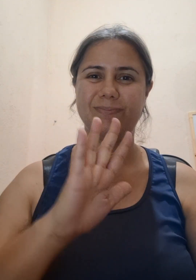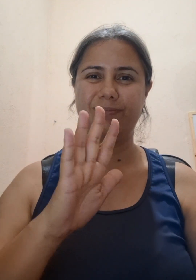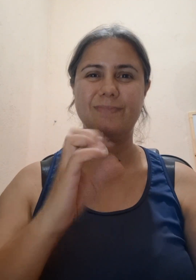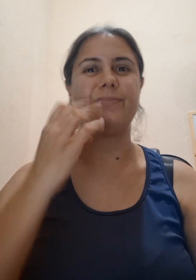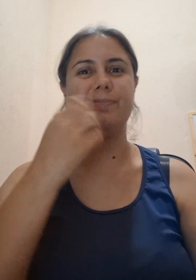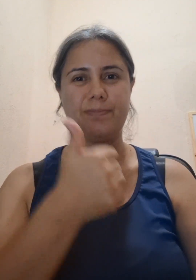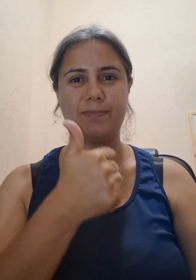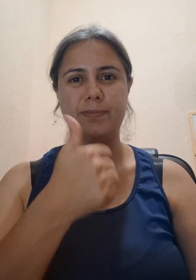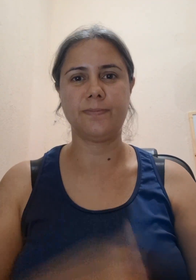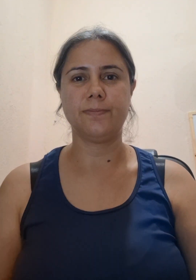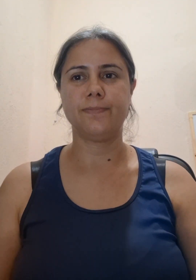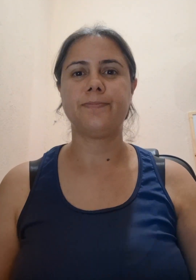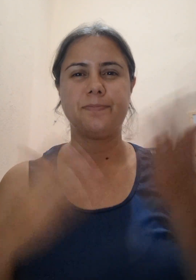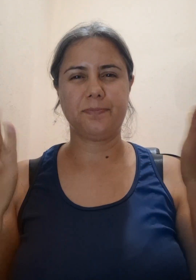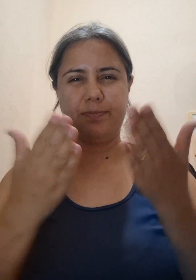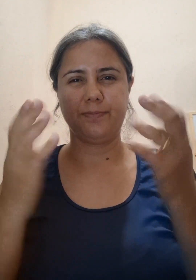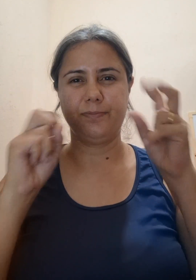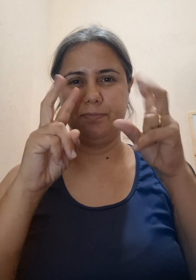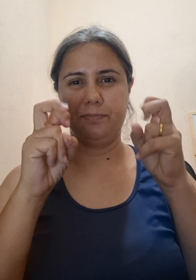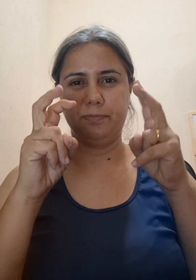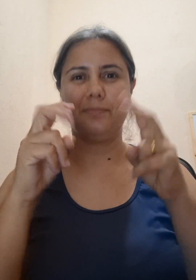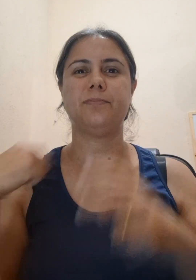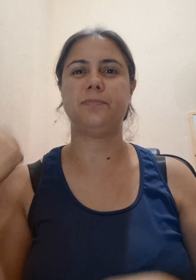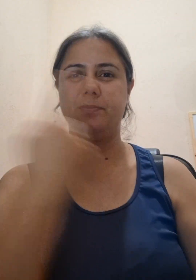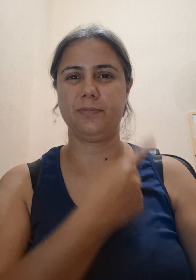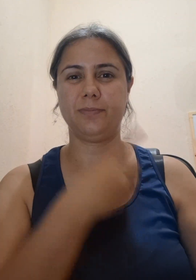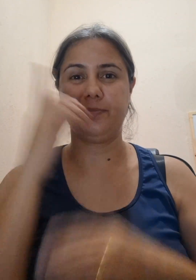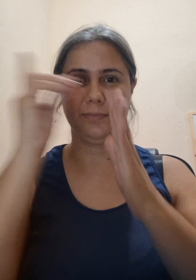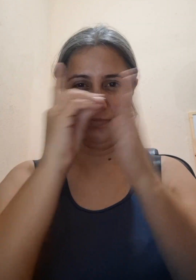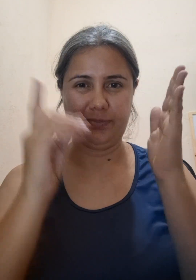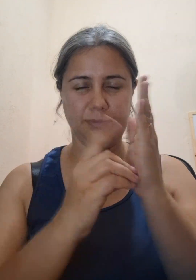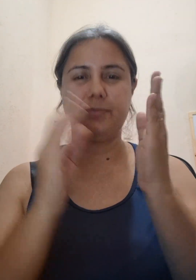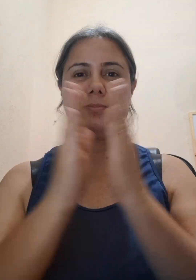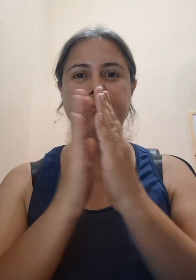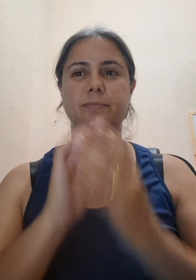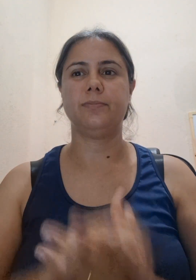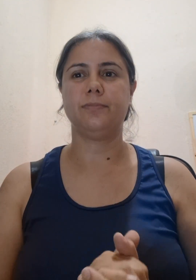Oi, tudo bem? Hoje o tema do nosso devocional